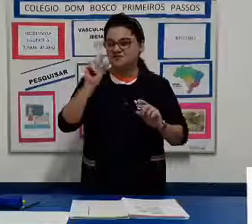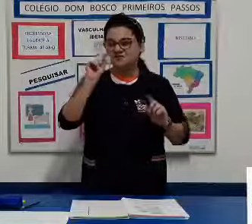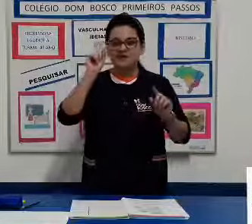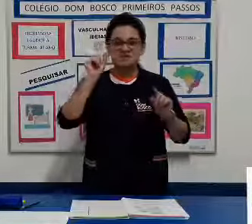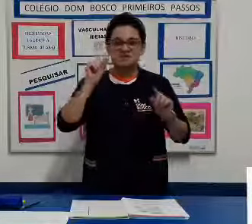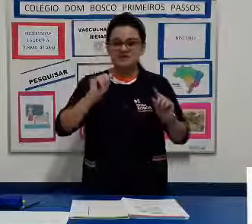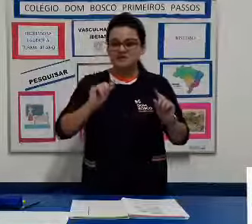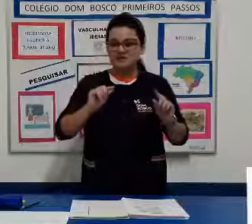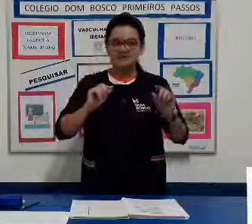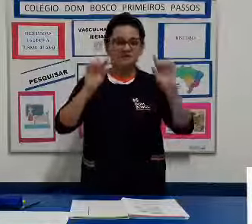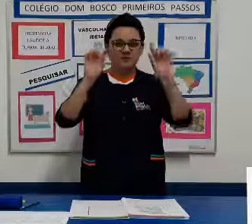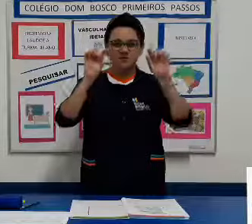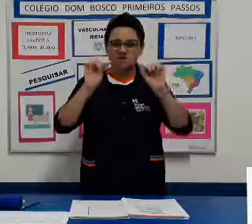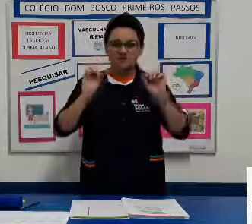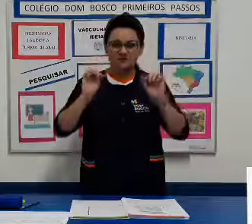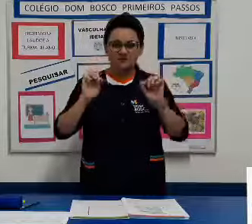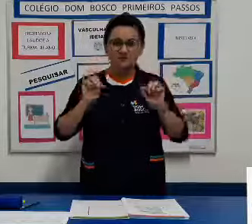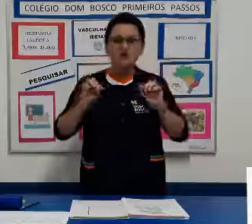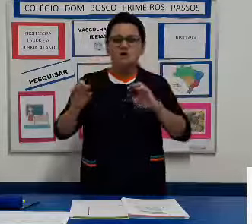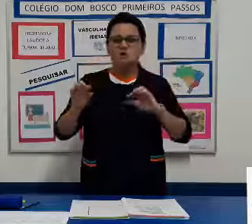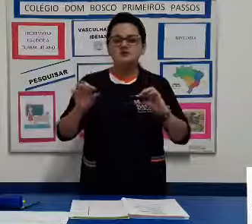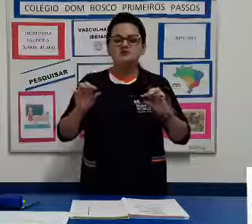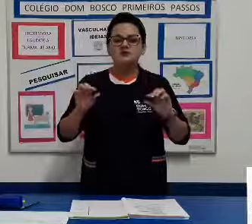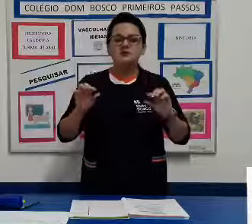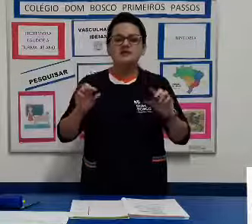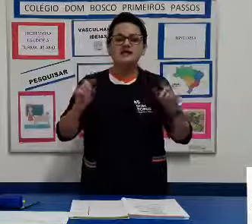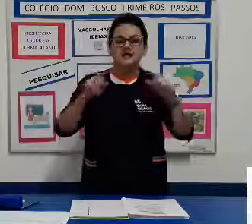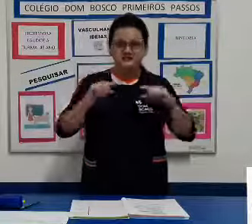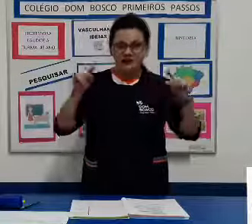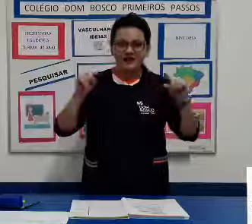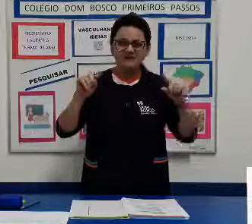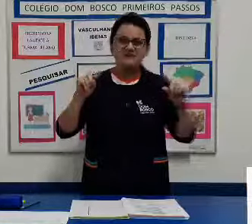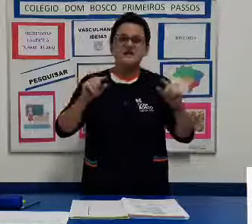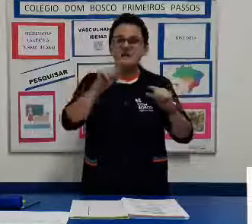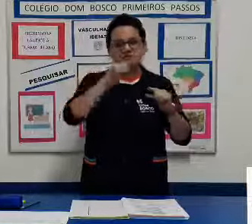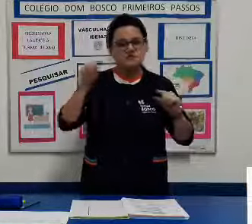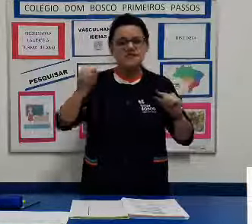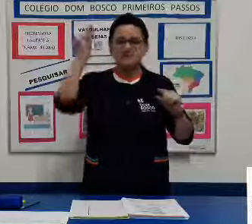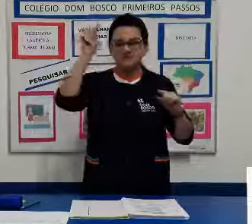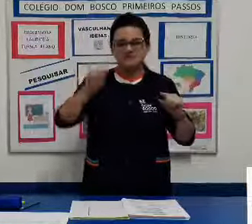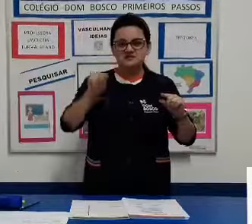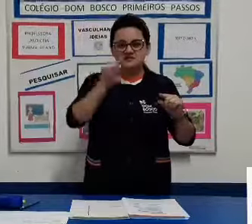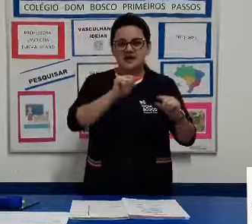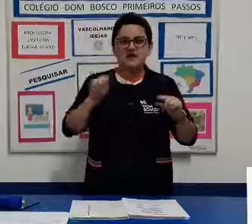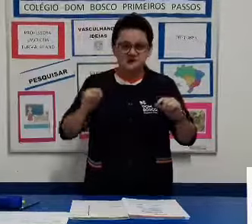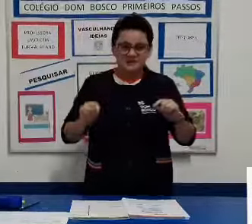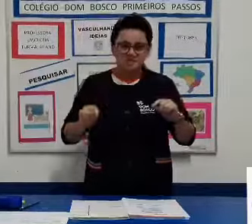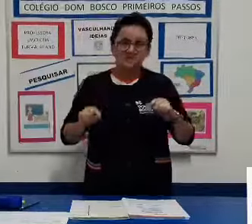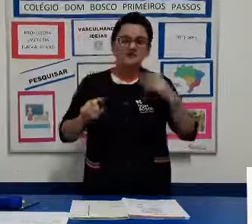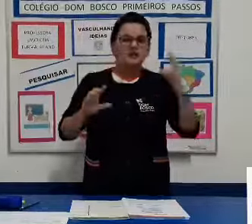vão responder as lacunas, vão preencher, tá bom? Como se fosse aquele caça-palavras, é a cruzadinha. Vocês vão fazer a cruzadinha